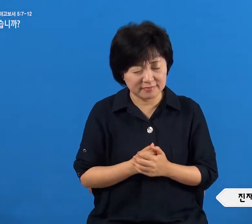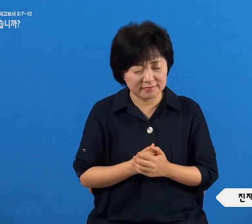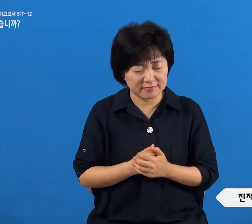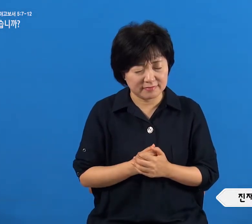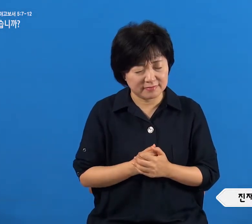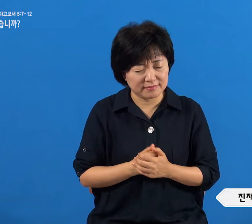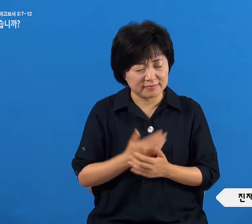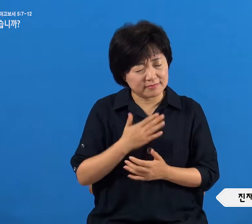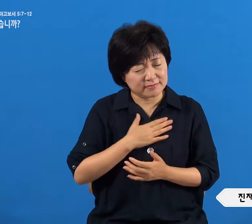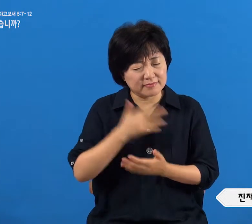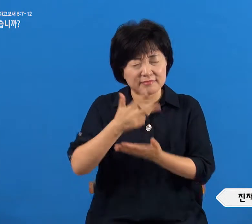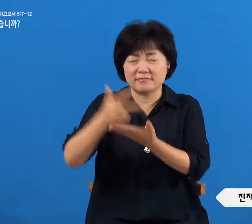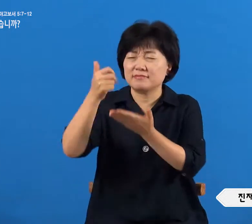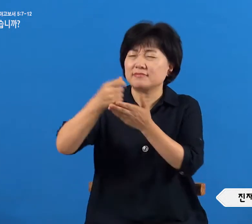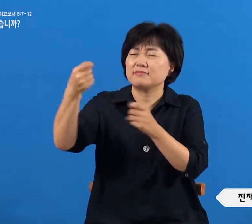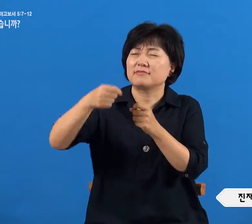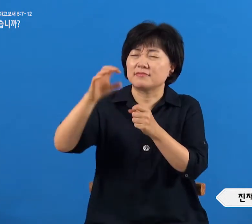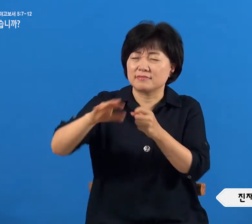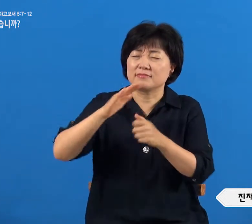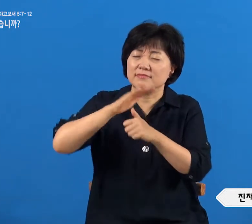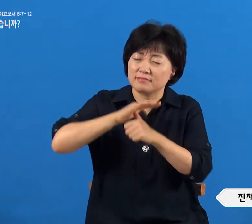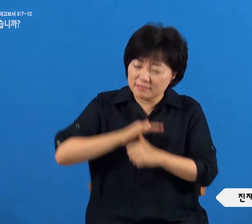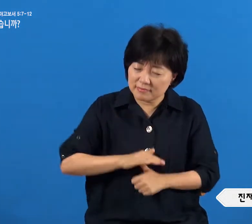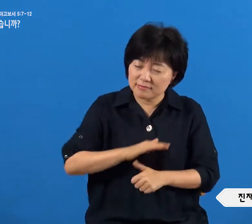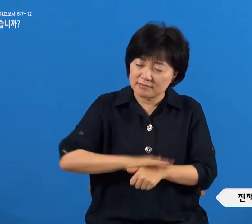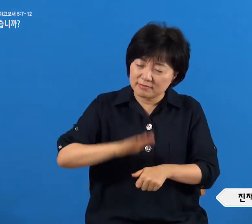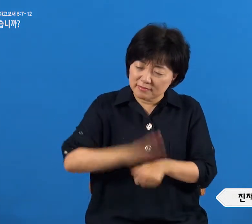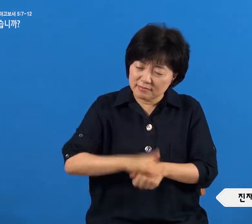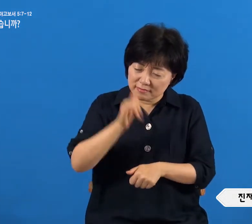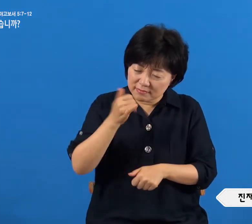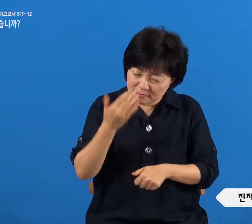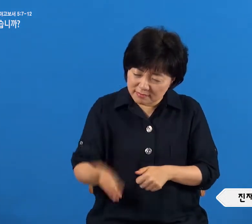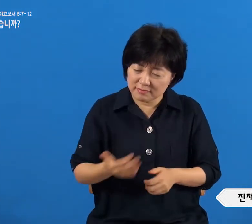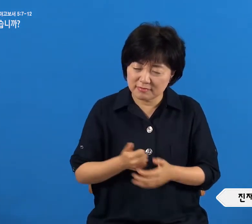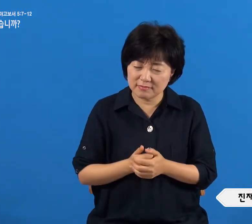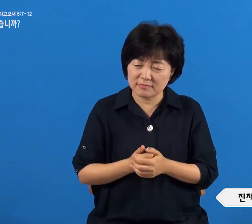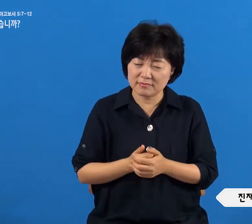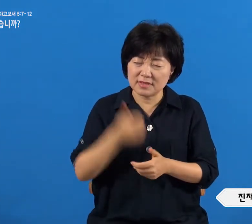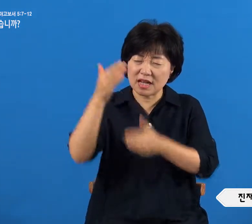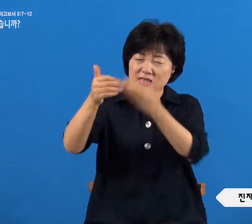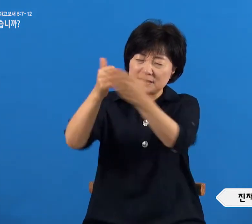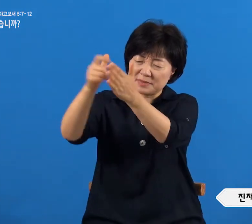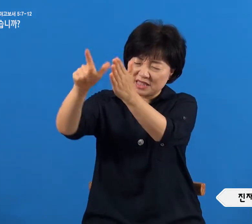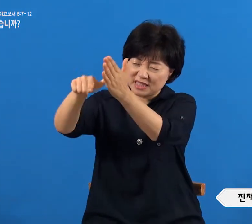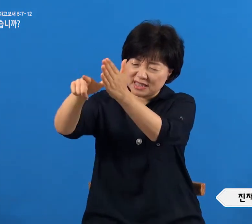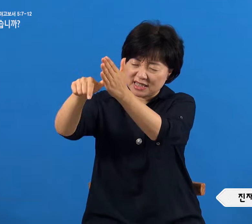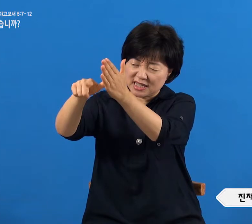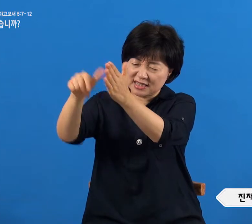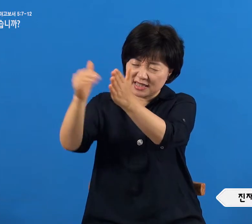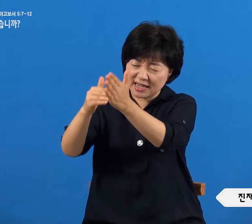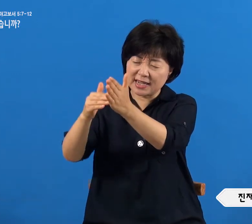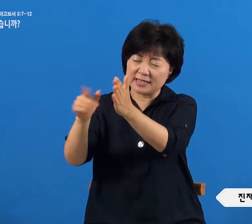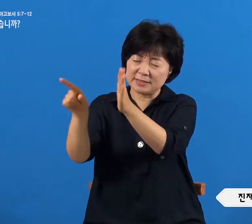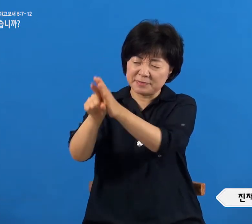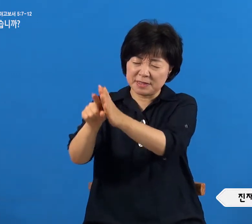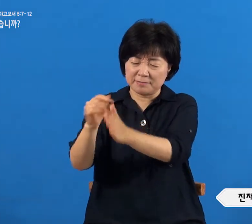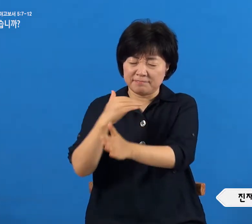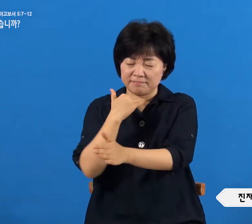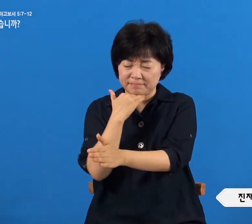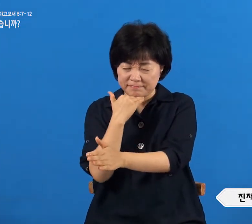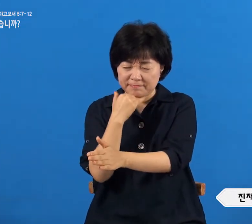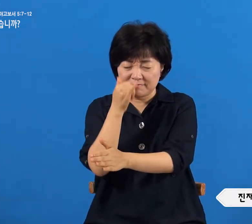나는 주님 앞에서 인내하고 있습니까? 하나님의 시간을 향한 믿음을 가지고